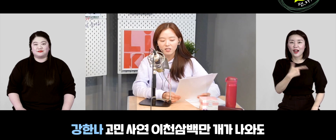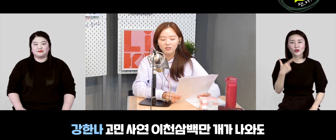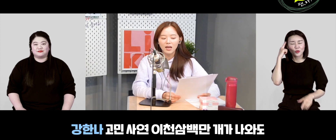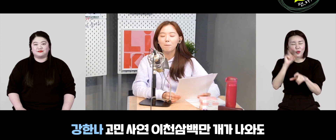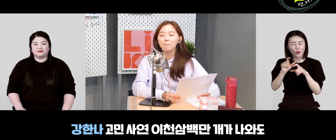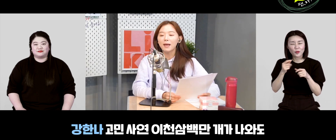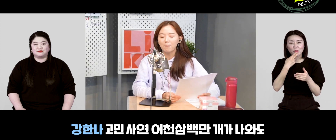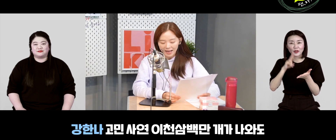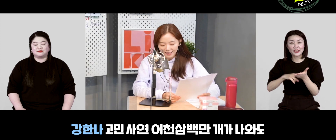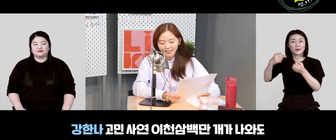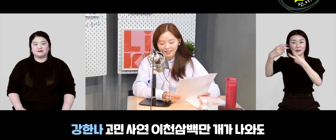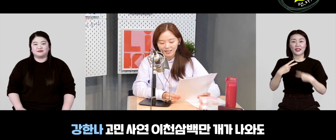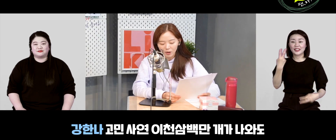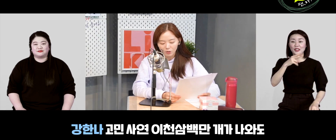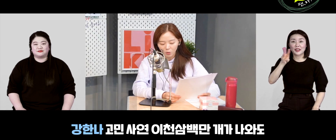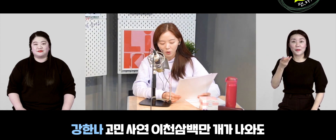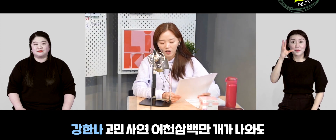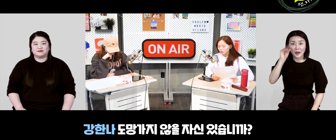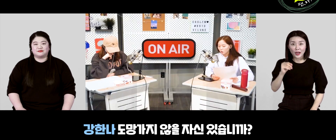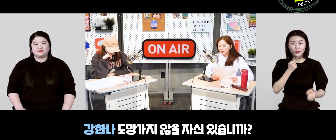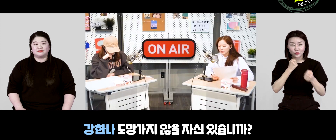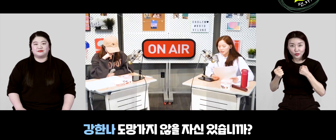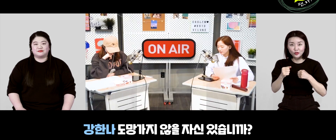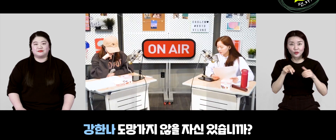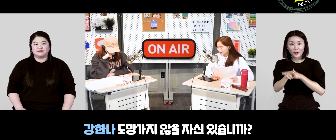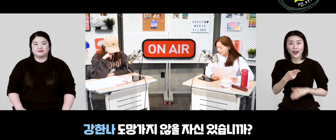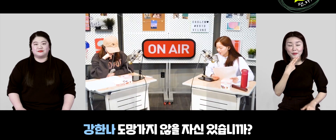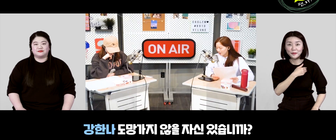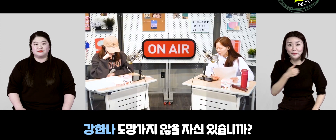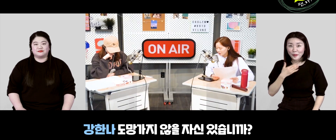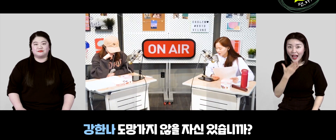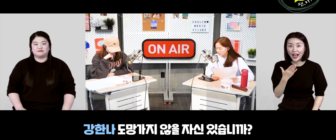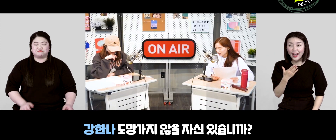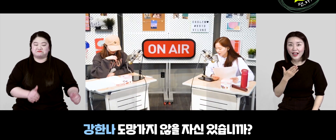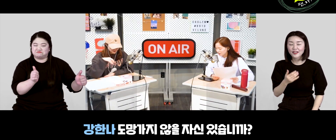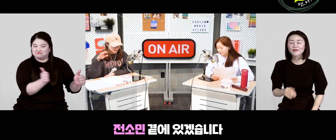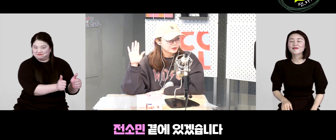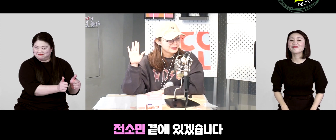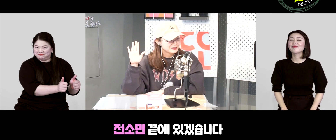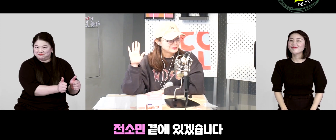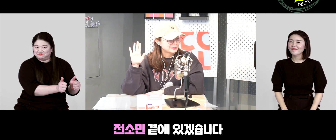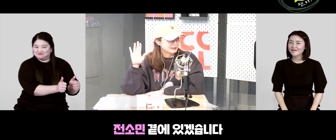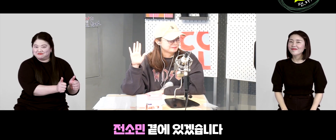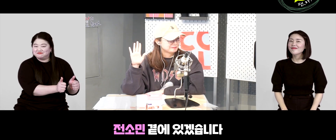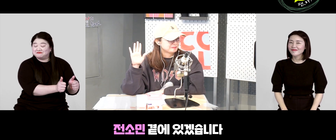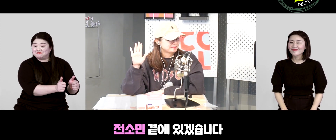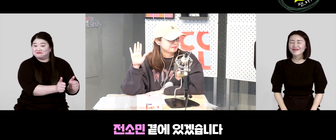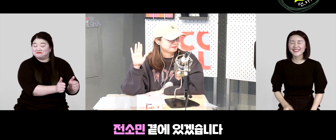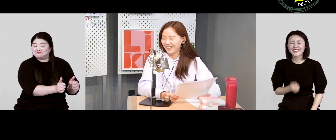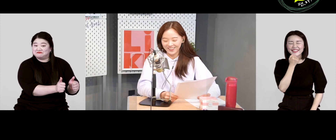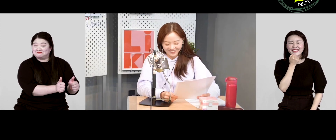고민사연 2,300만 개가 나와도 도망가지 않을 자신 있습니까? 곁에 있겠습니다.